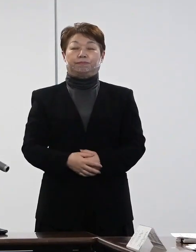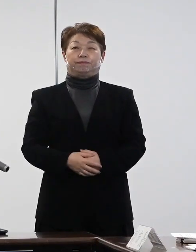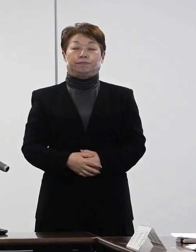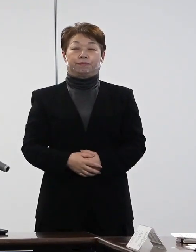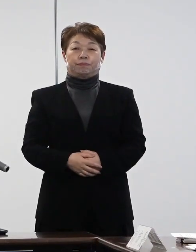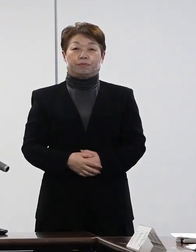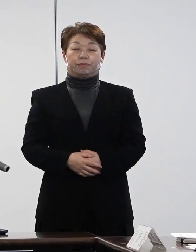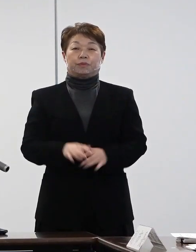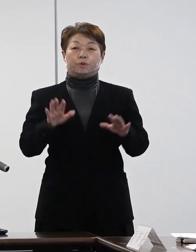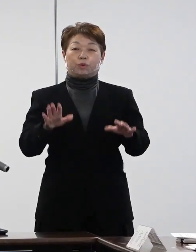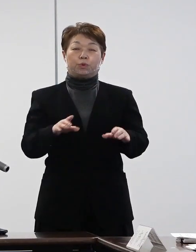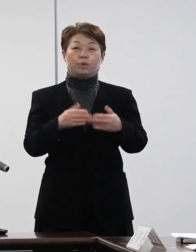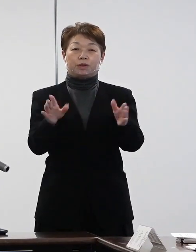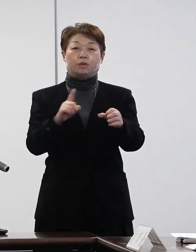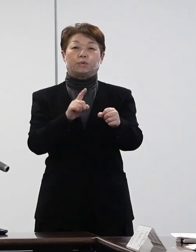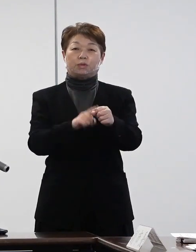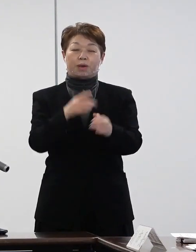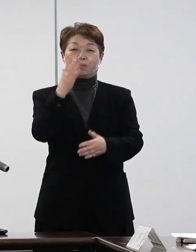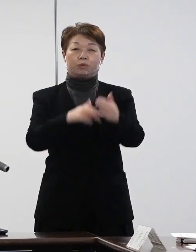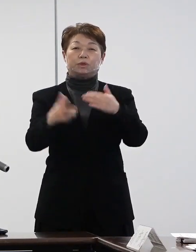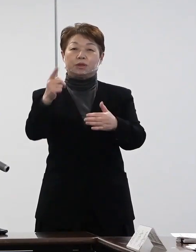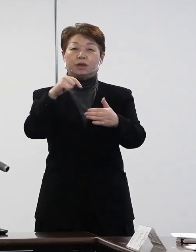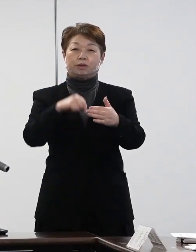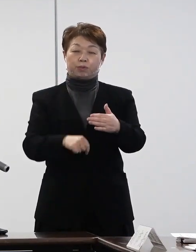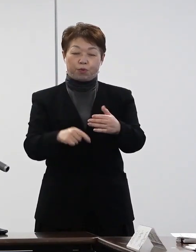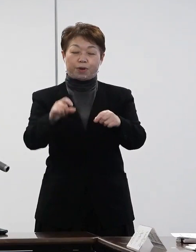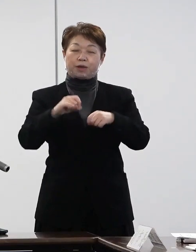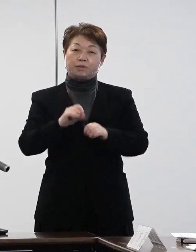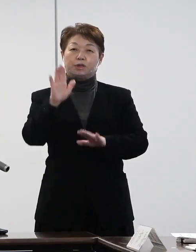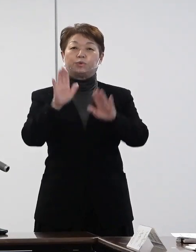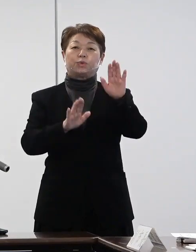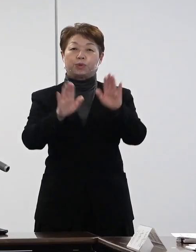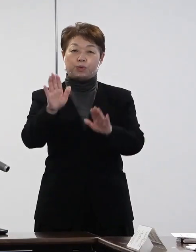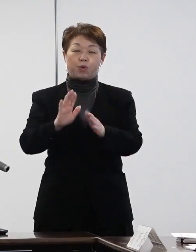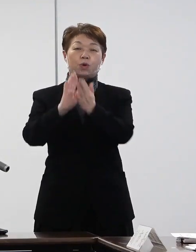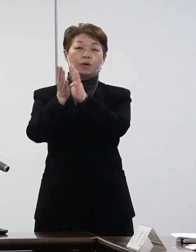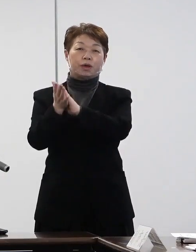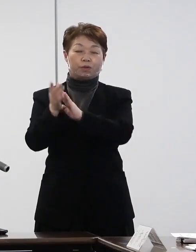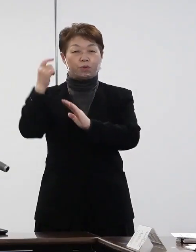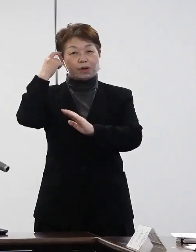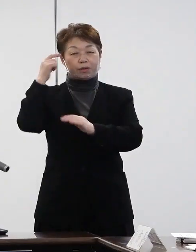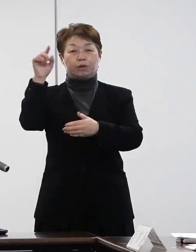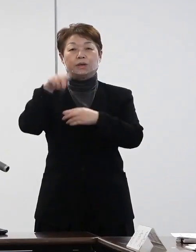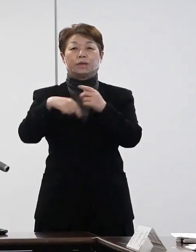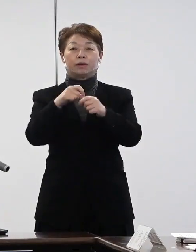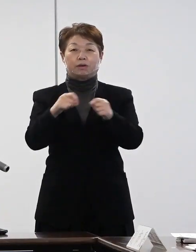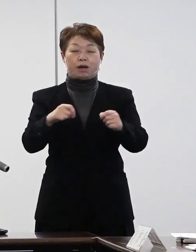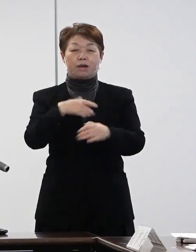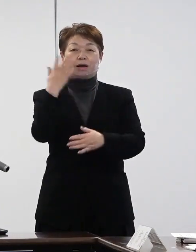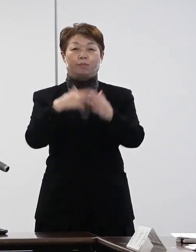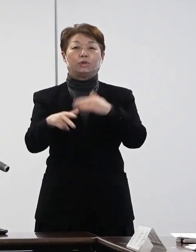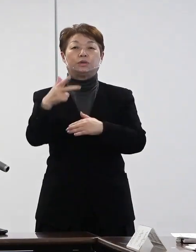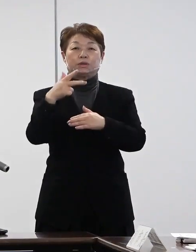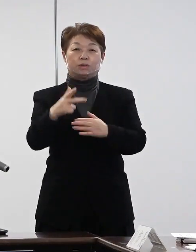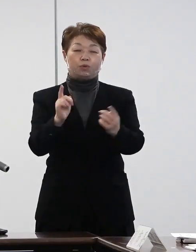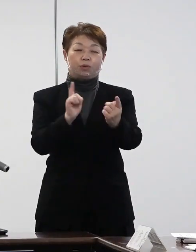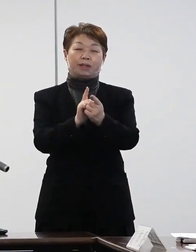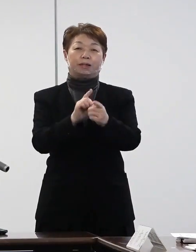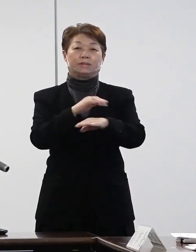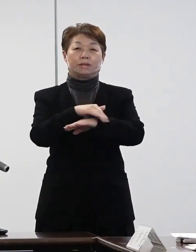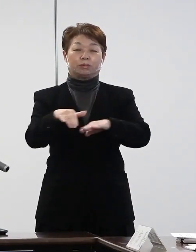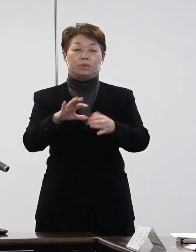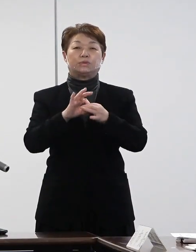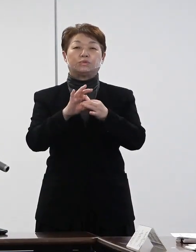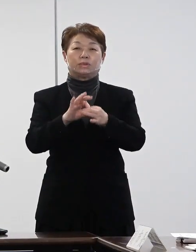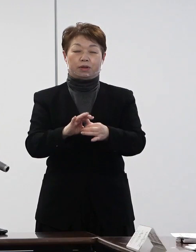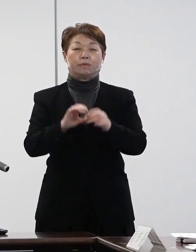本会議の目的は青森市内における感染状況と県の検討結果を踏まえ青森市として実施する対策について徹底を